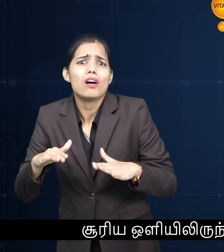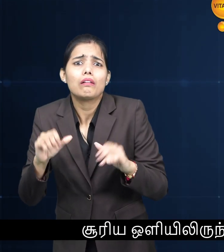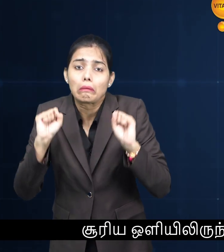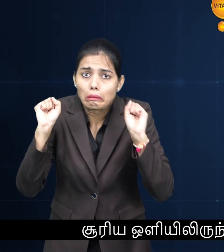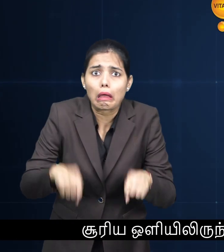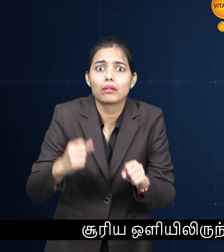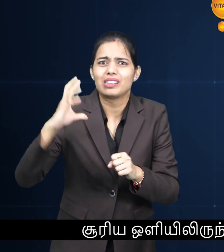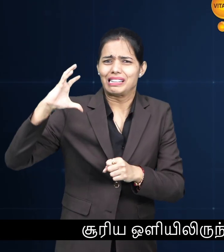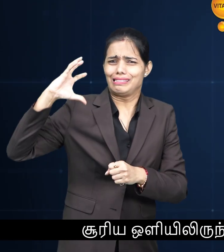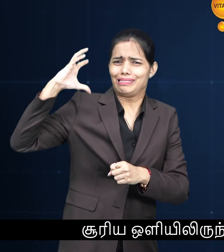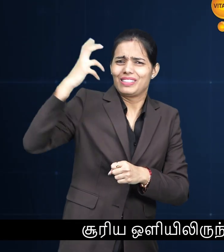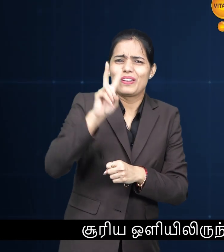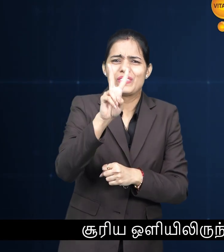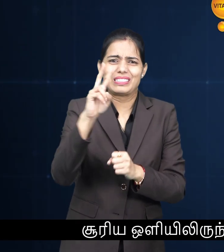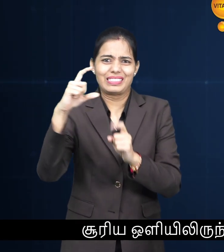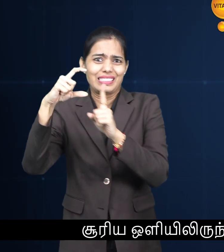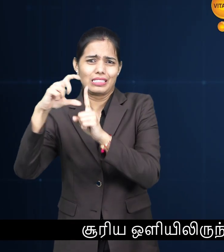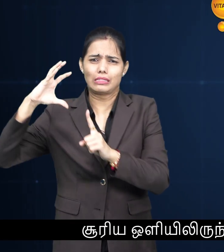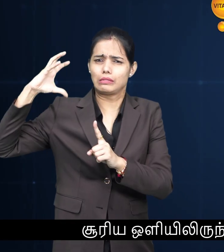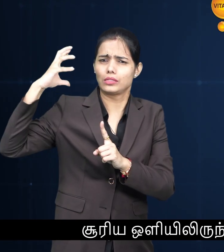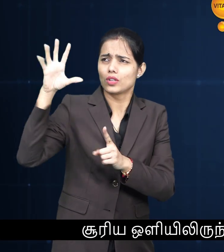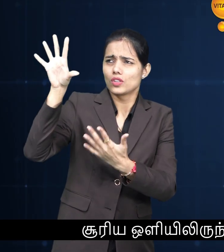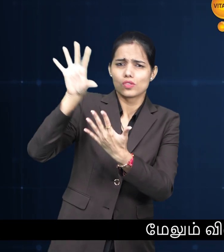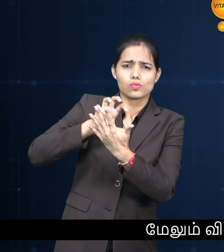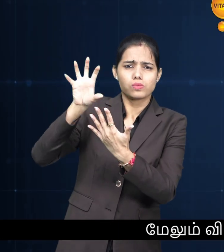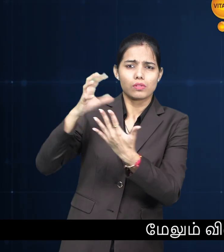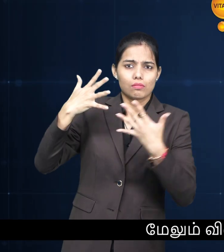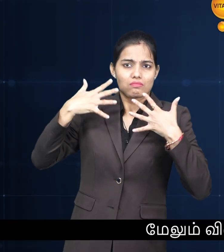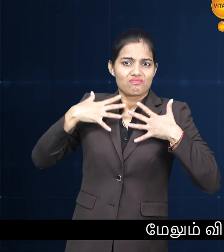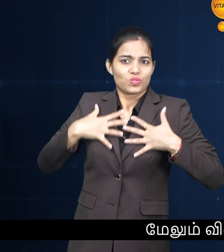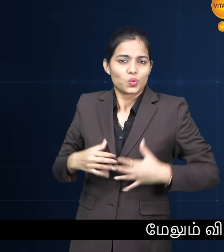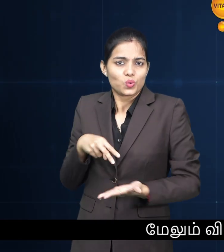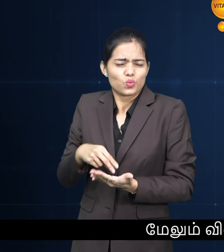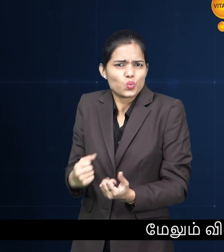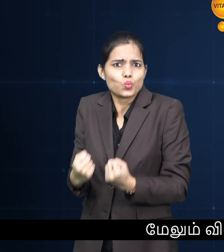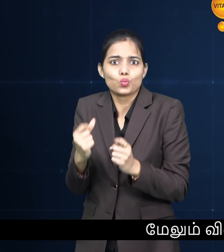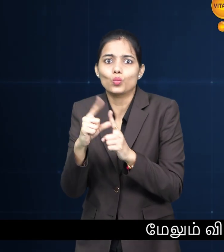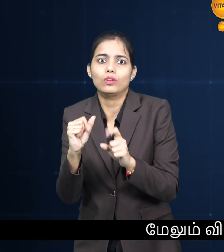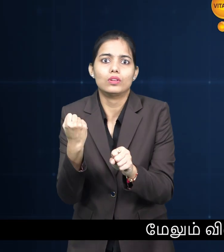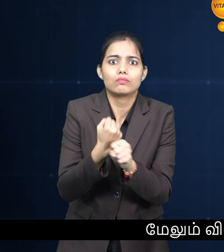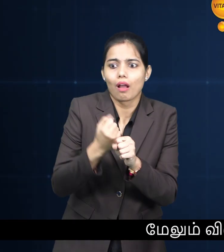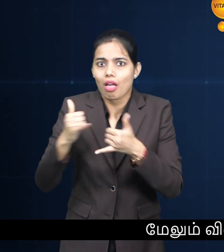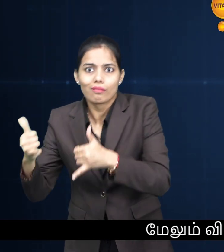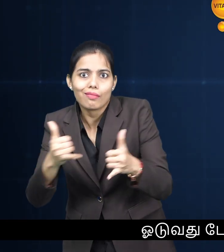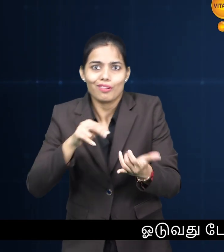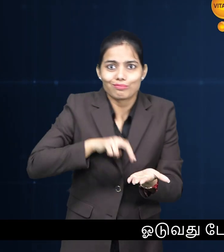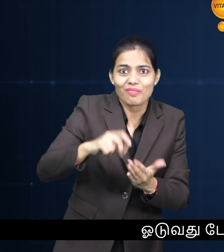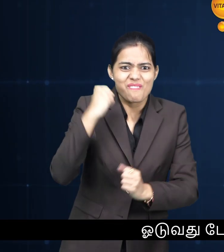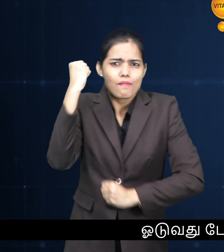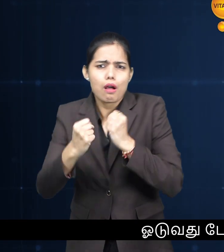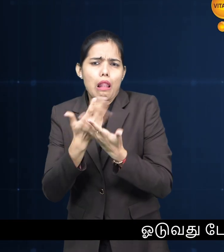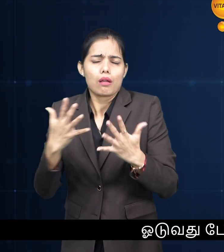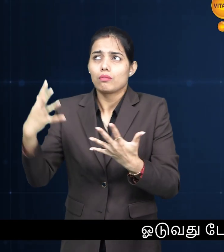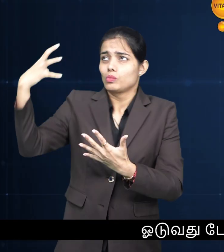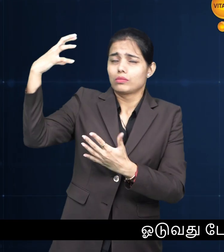நாம் சூரிய ஒளியில் இருந்து வைட்டமின் டி பெறலாம். மேலும் விளையாடுவது, நடப்பது,